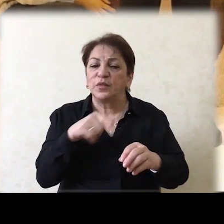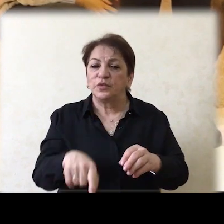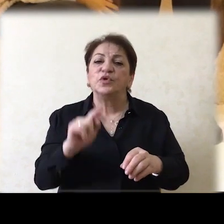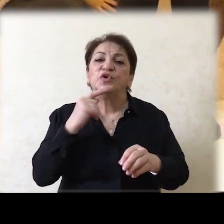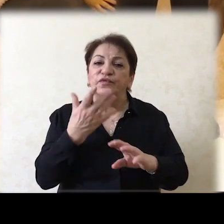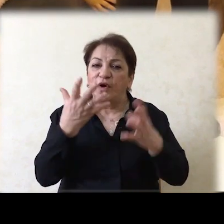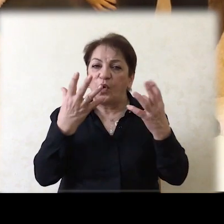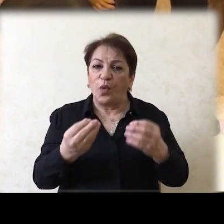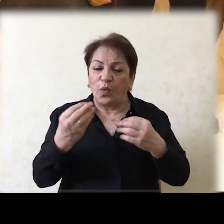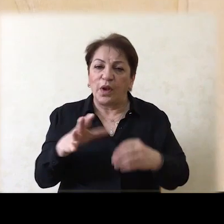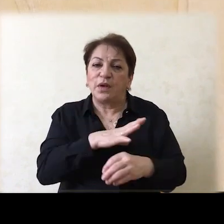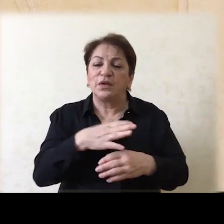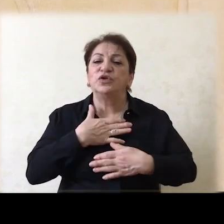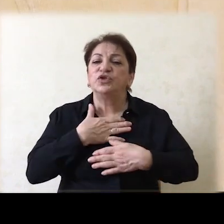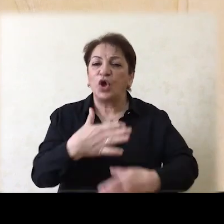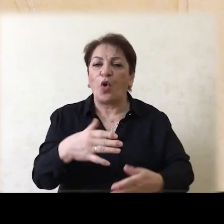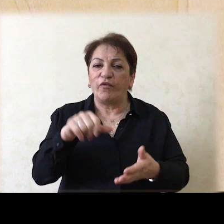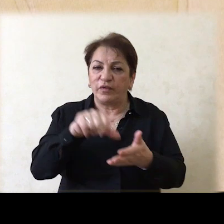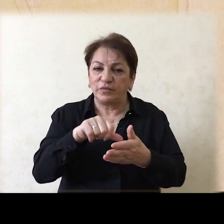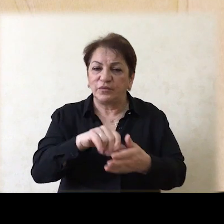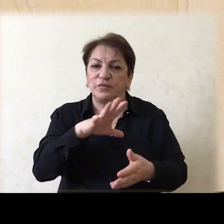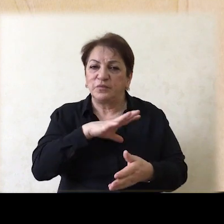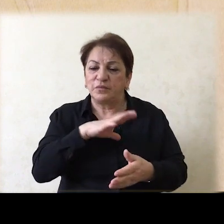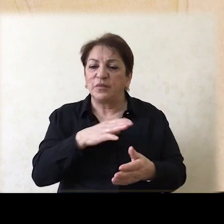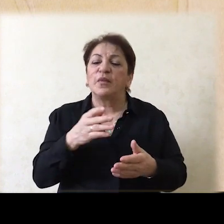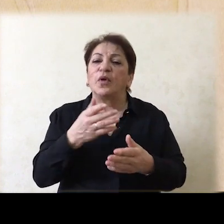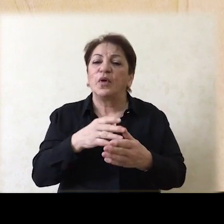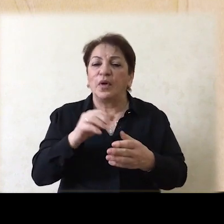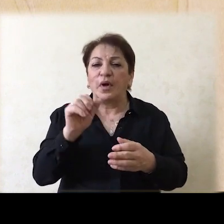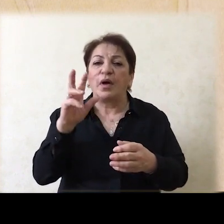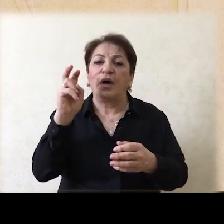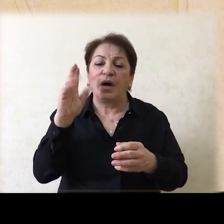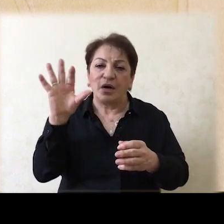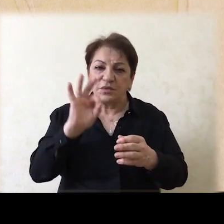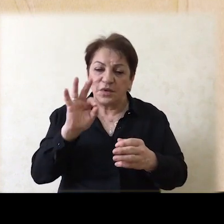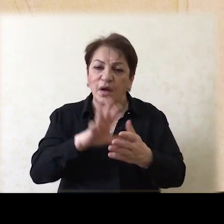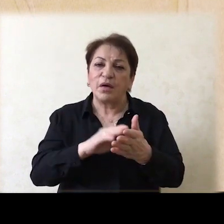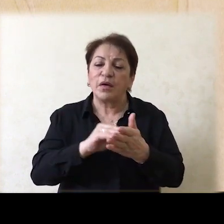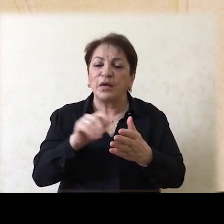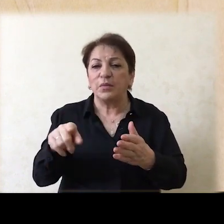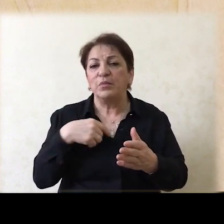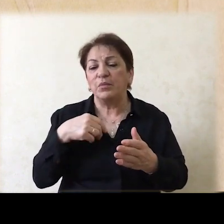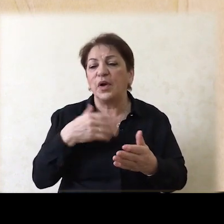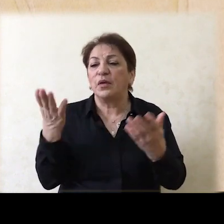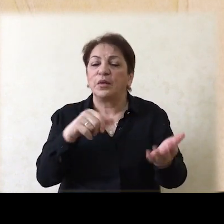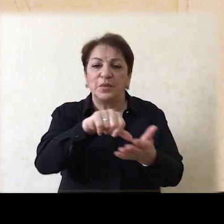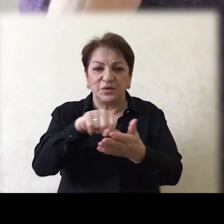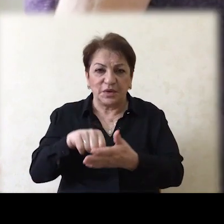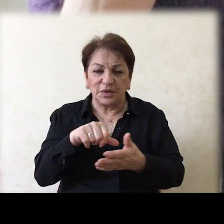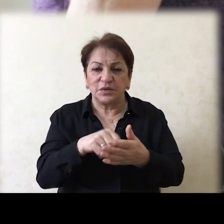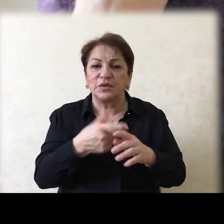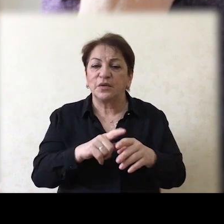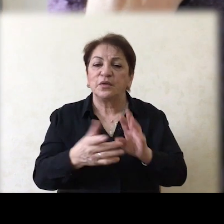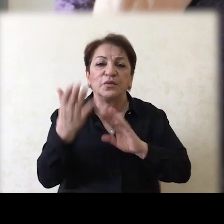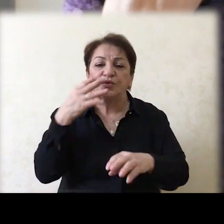օրերին, մենք սիրով հյուրընկալել Արցախի մեղերին, և այդ ժամանակ բավականին բարդ էր,